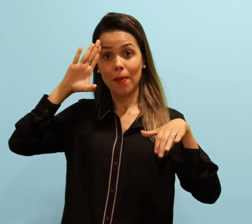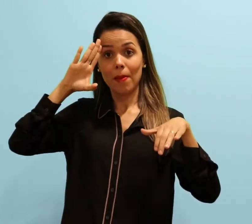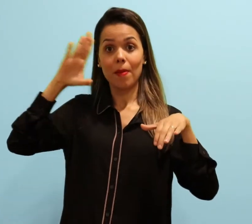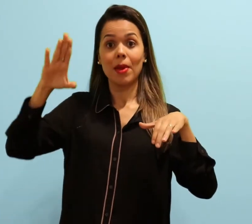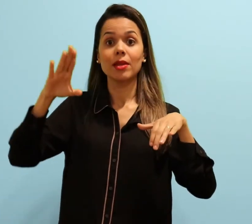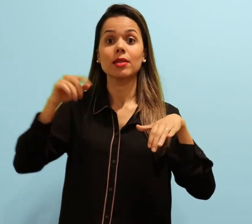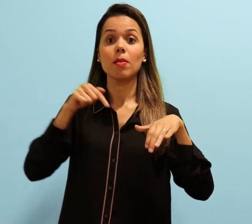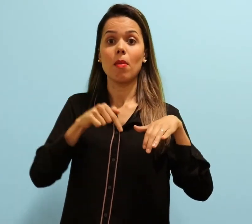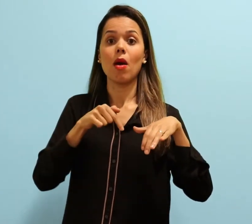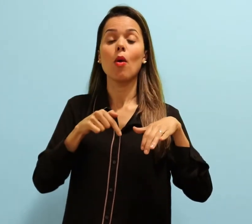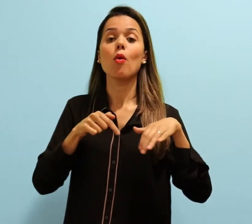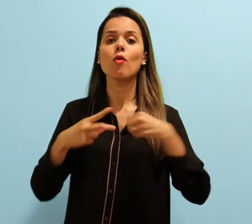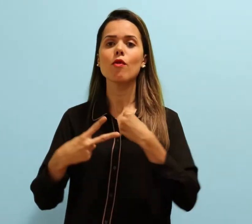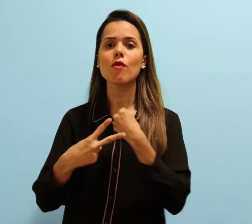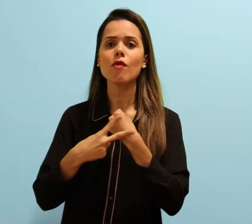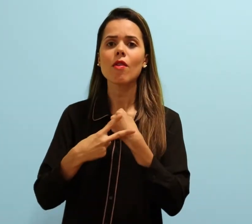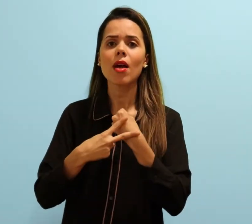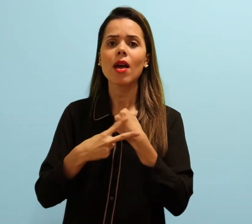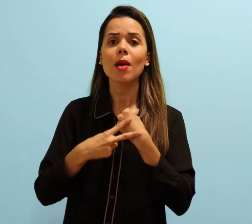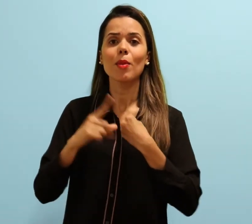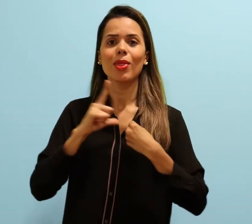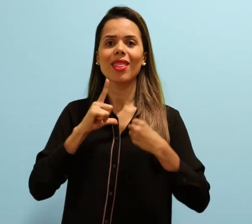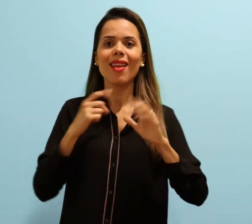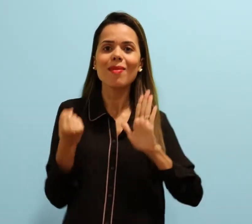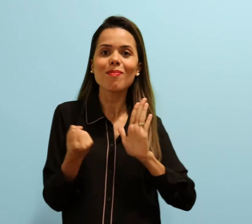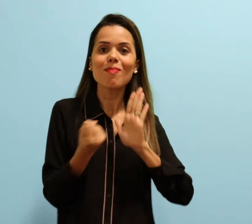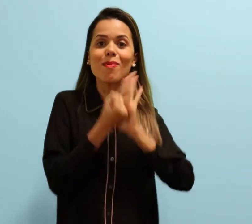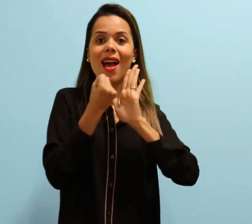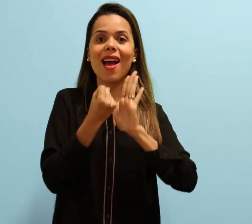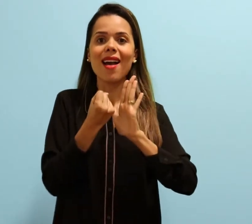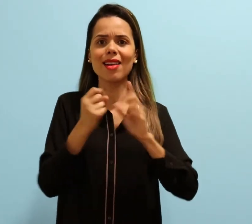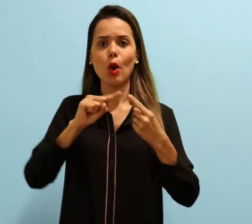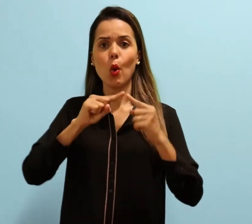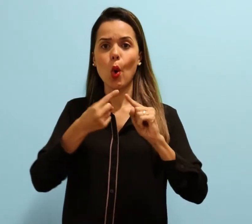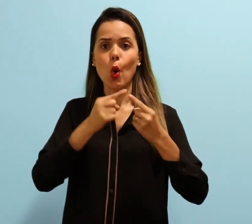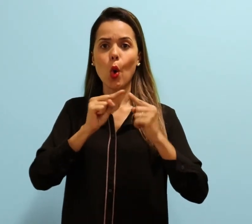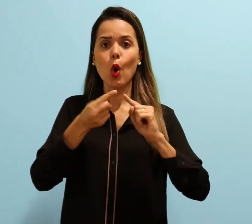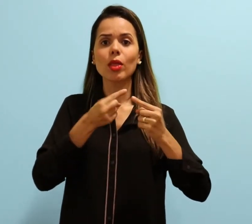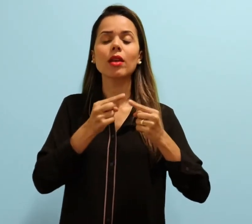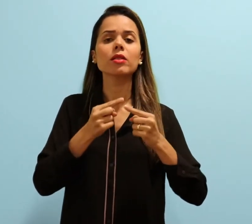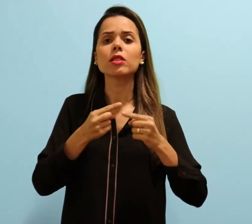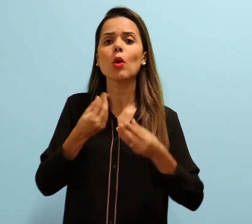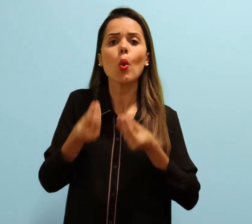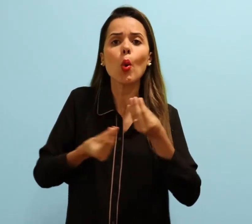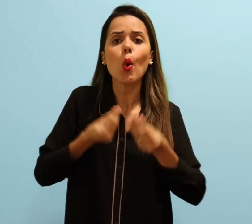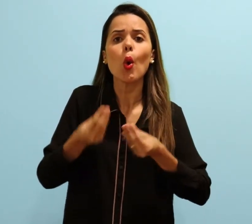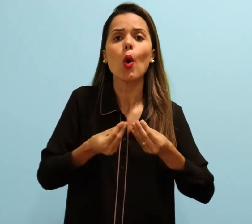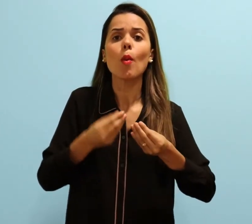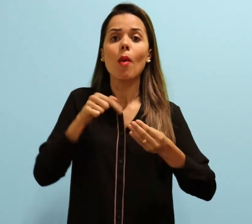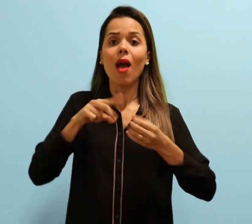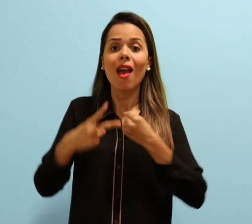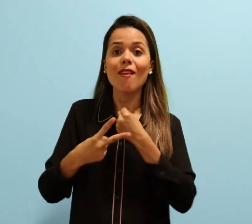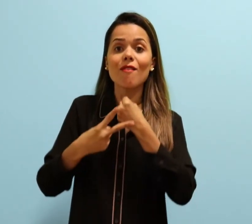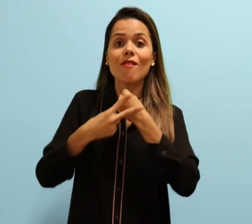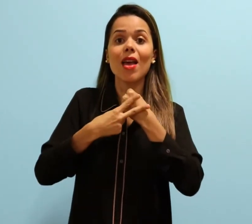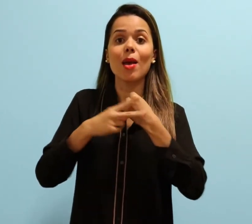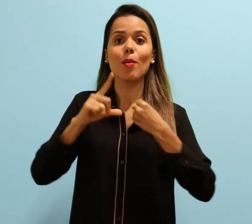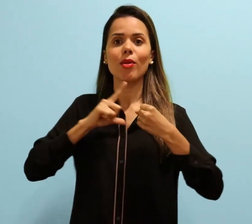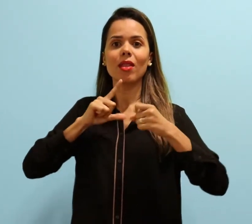dois grupos, que são os verbos que possuem marca de concordância a partir de uma trajetória